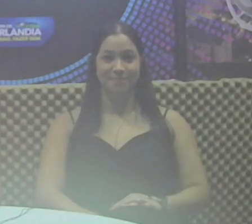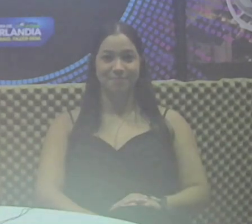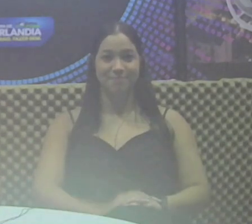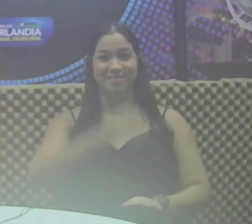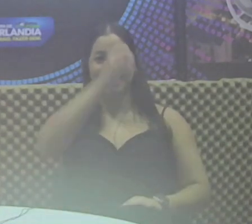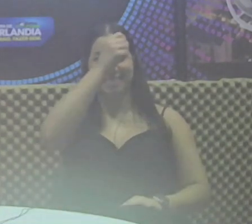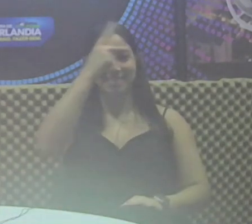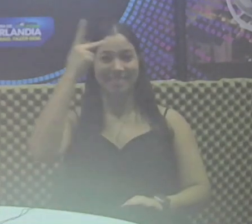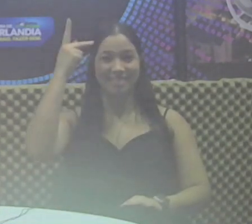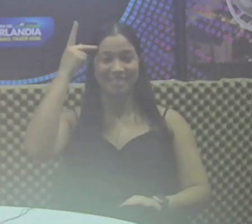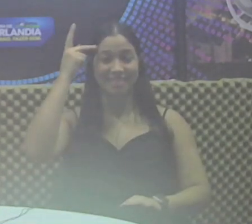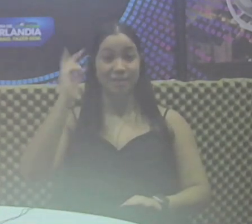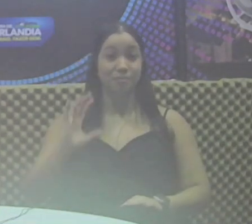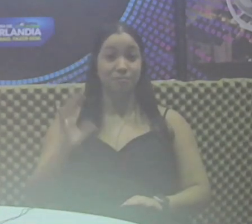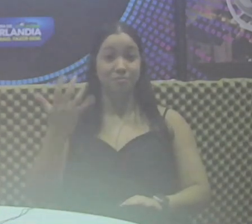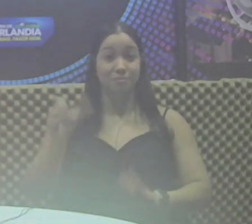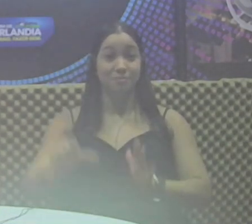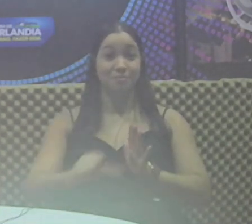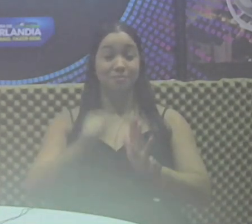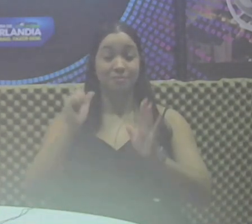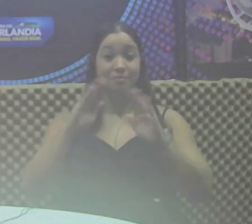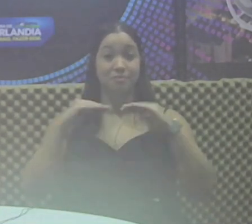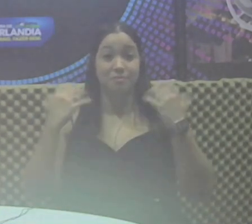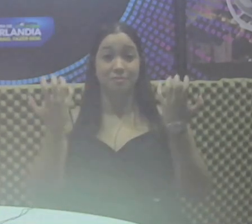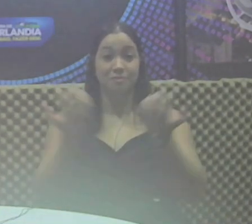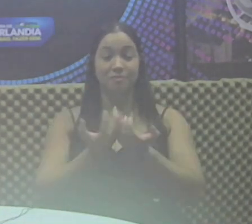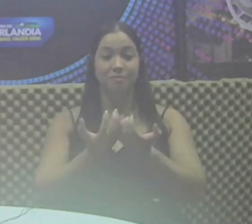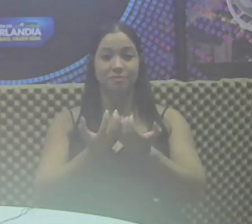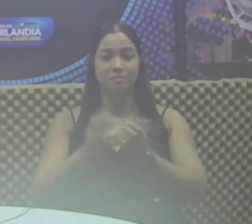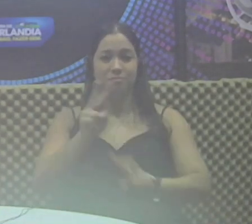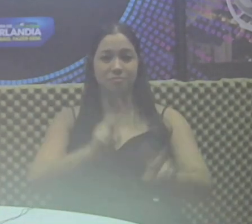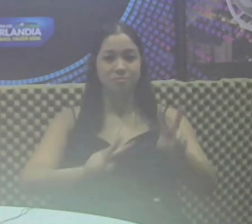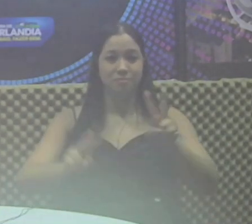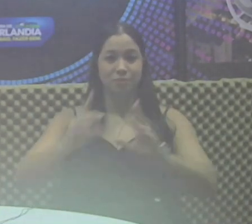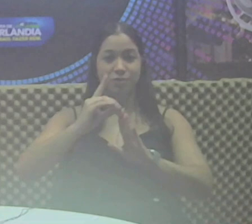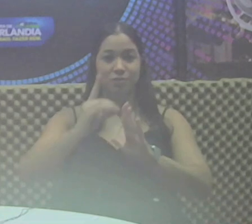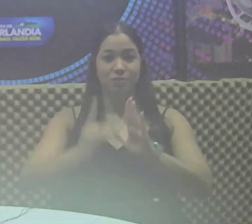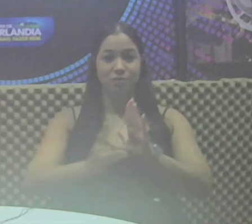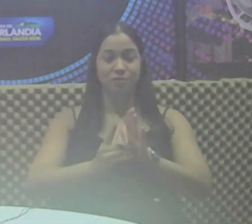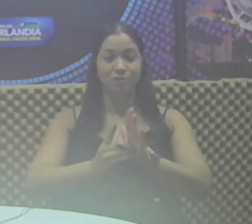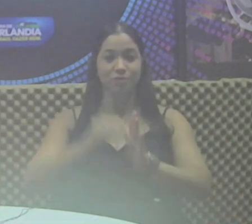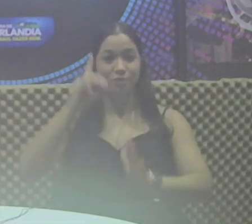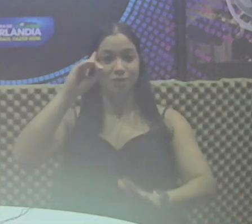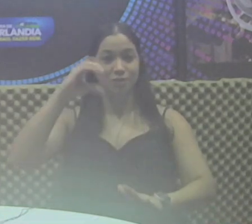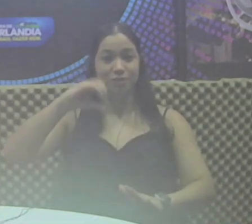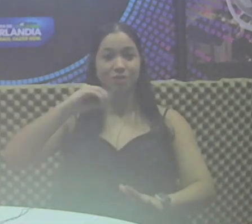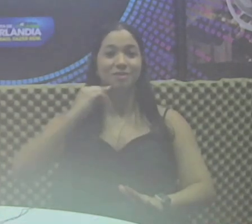Prefeitura vai realizar primeira audiência pública da revisão do plano diretor no dia 9 de maio.